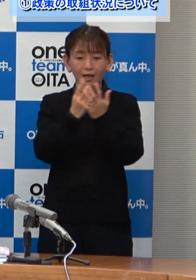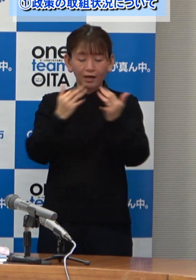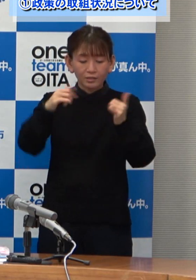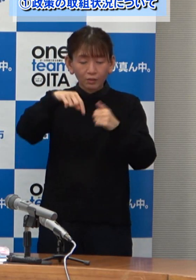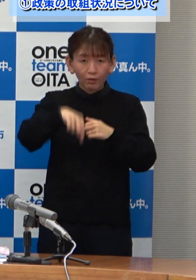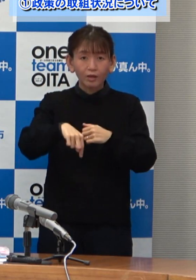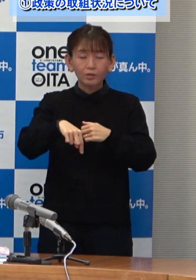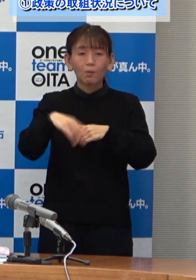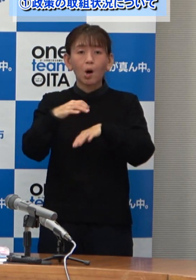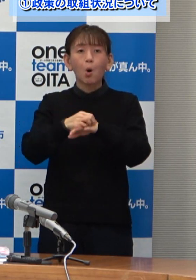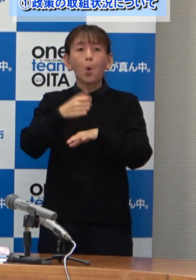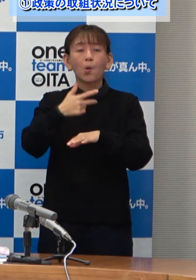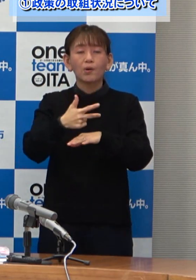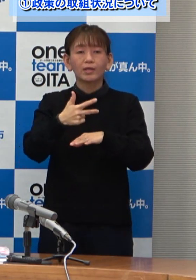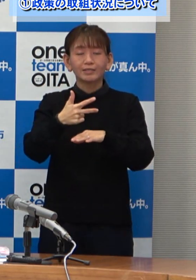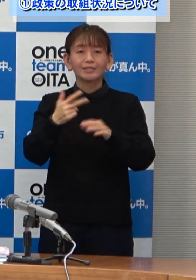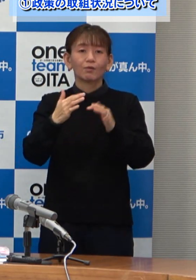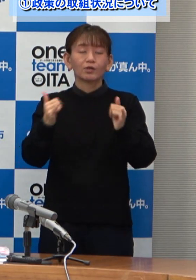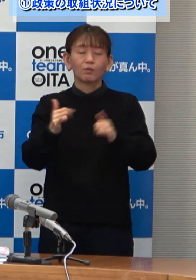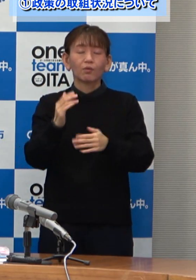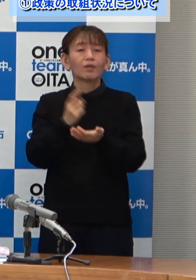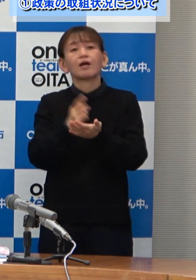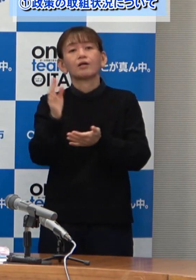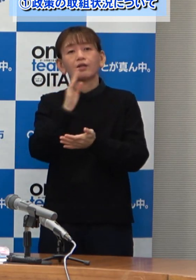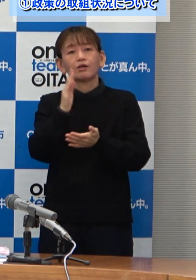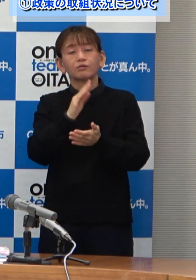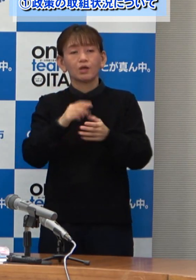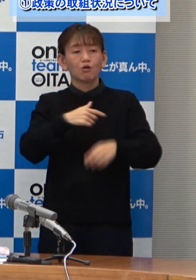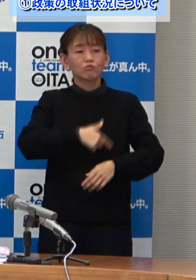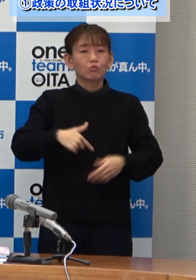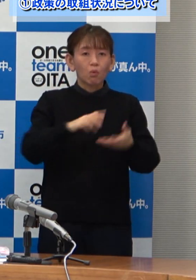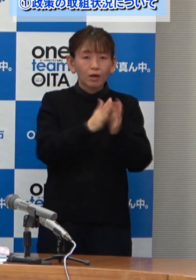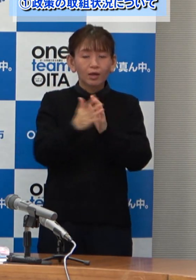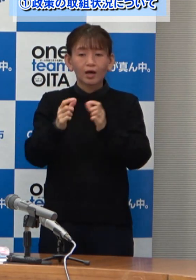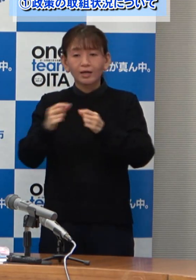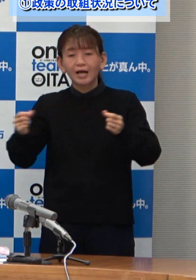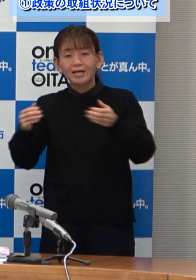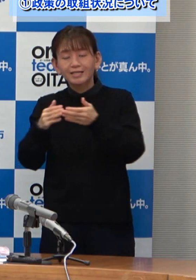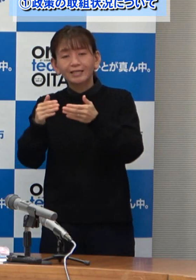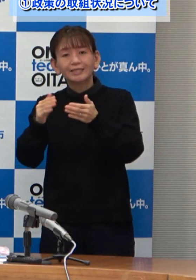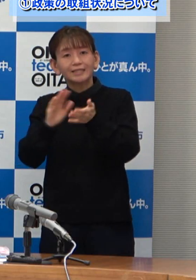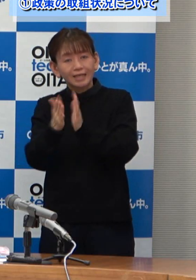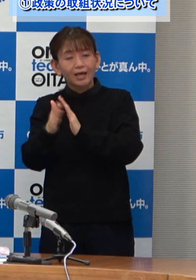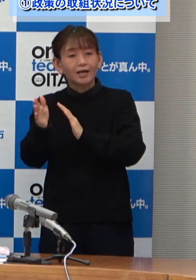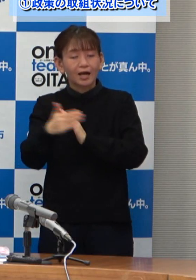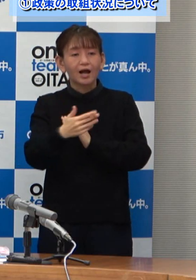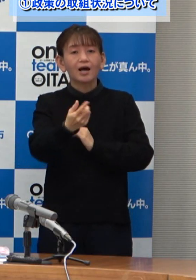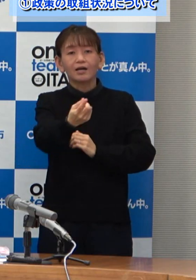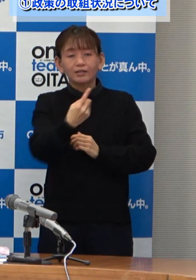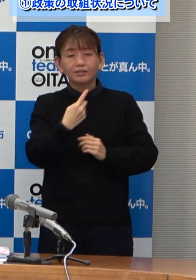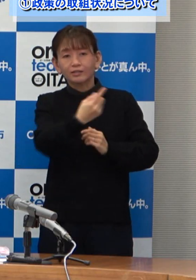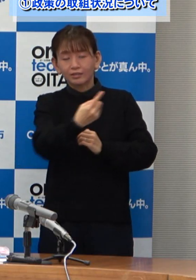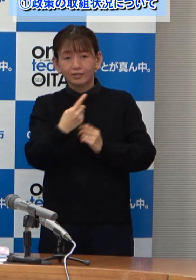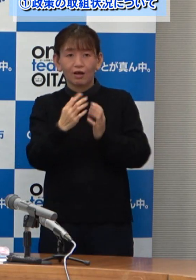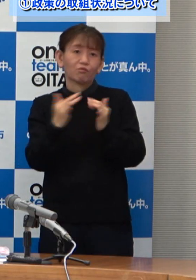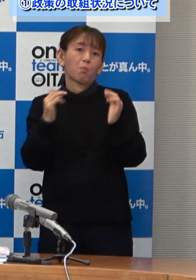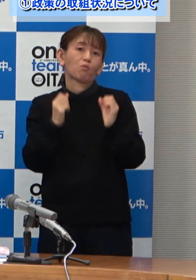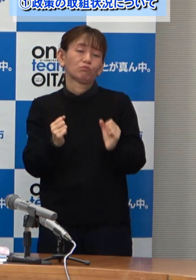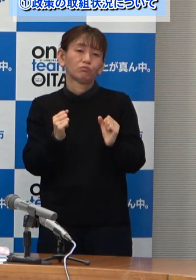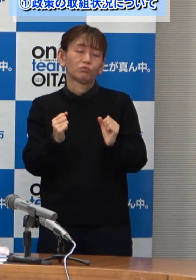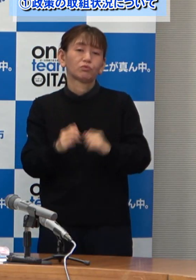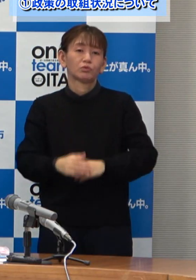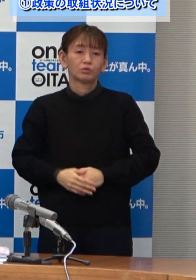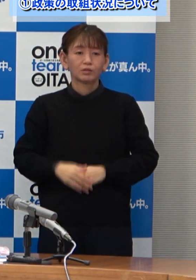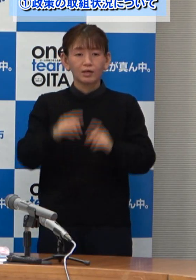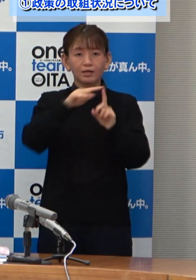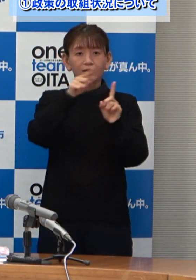は市街だけでなく他県福家県や長崎県などからお越しいただいたモニターもおりましてえデスティネーション